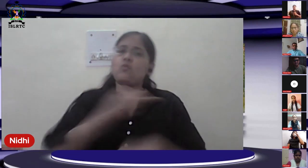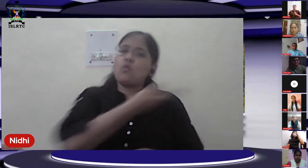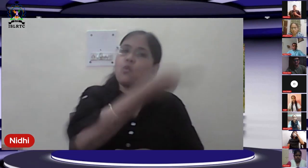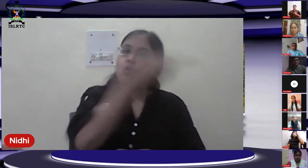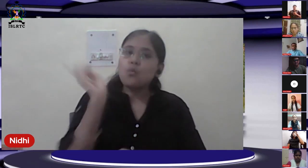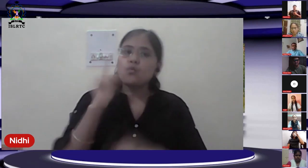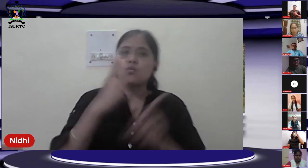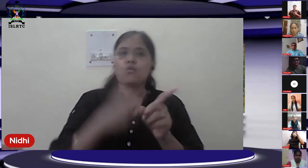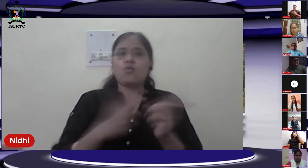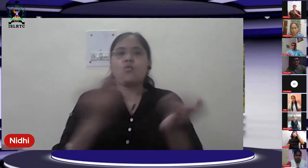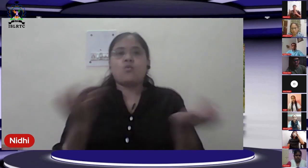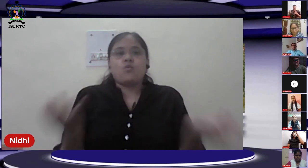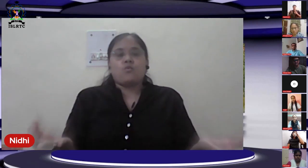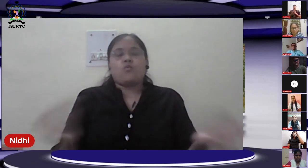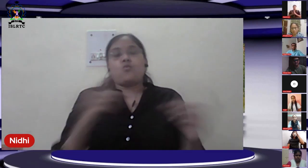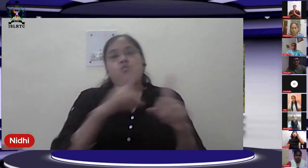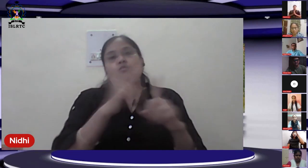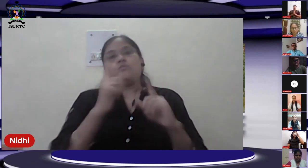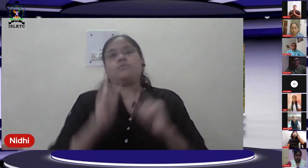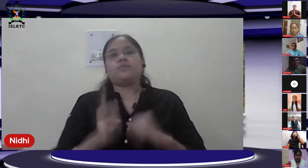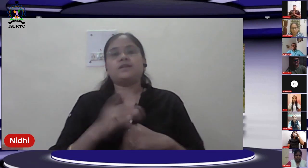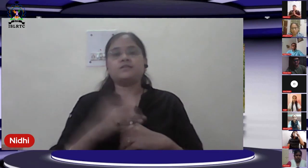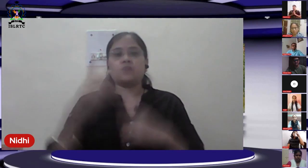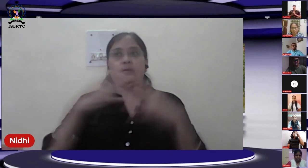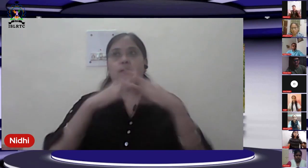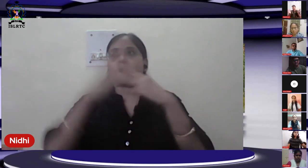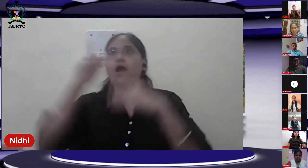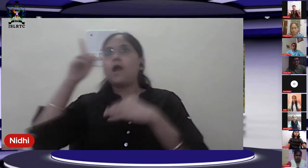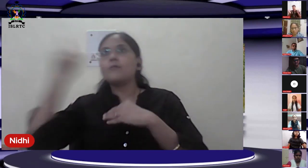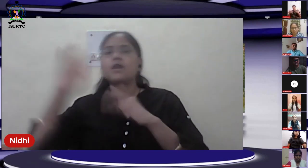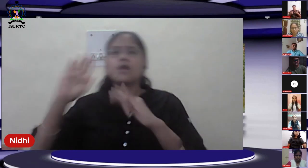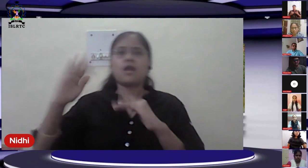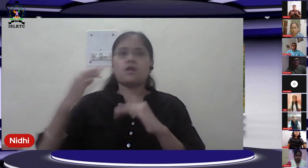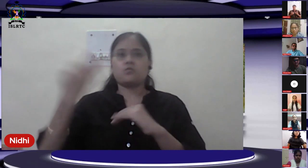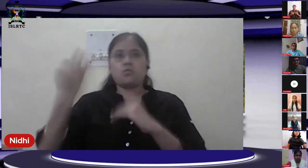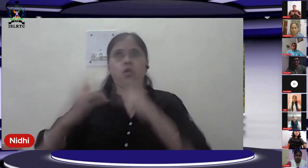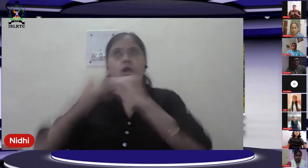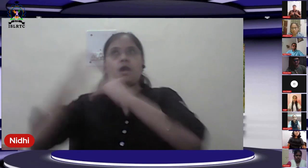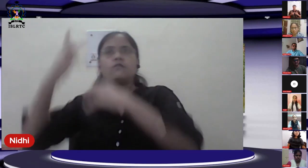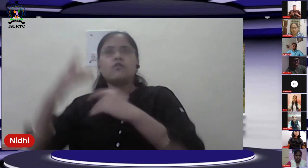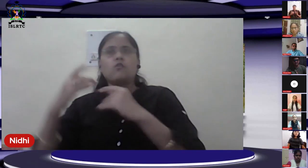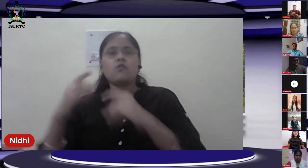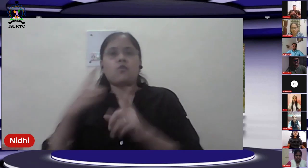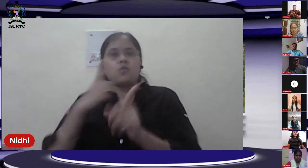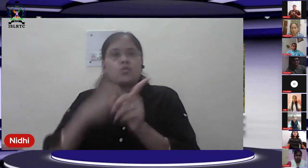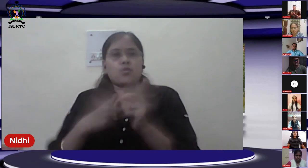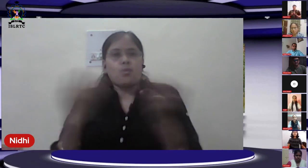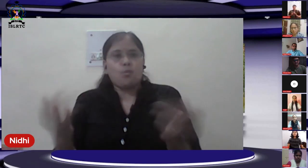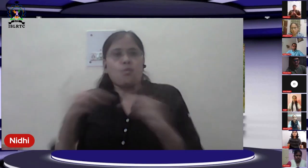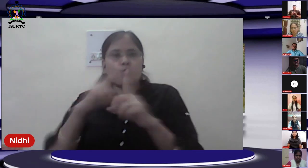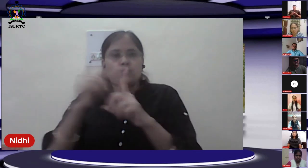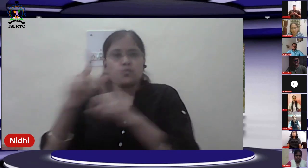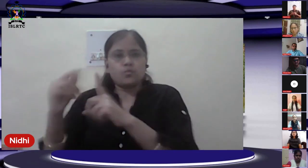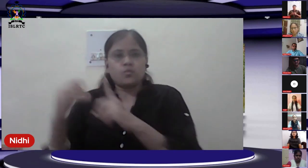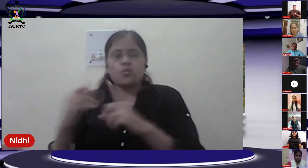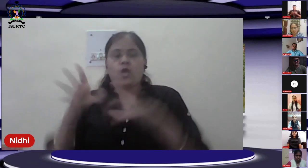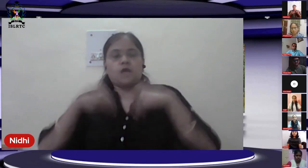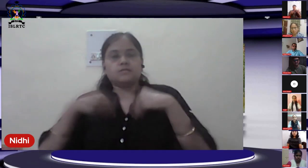डेवलप्ड कहते हैं, जब वो योगा इतना अपना रहा है और इतना कर रहा है, तो हम तो बनाने वाले हैं। तो हमारे तो जन जन